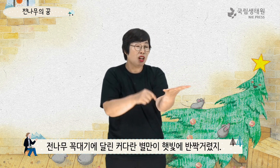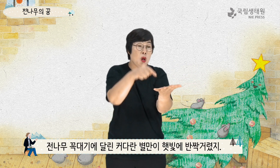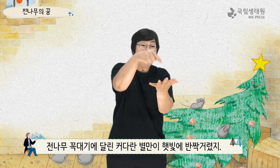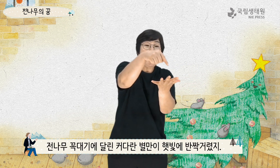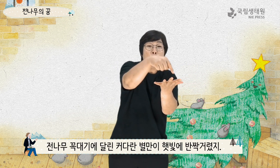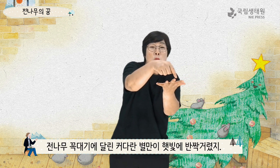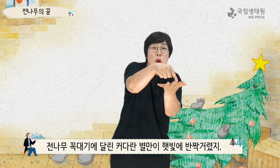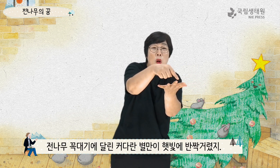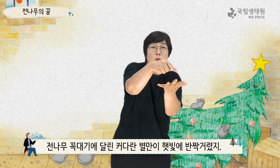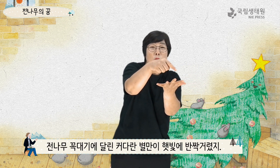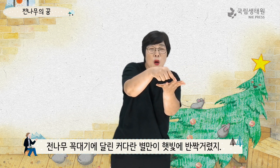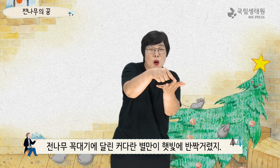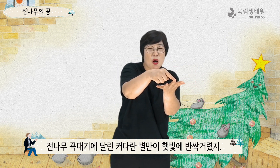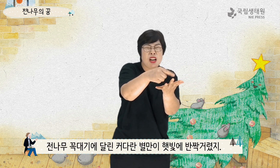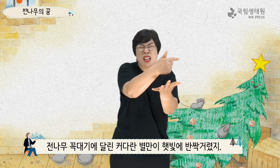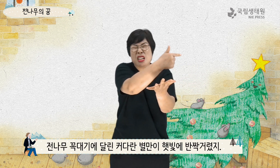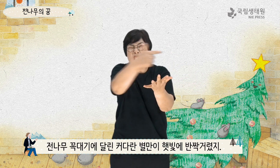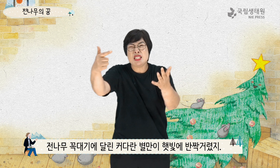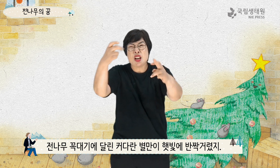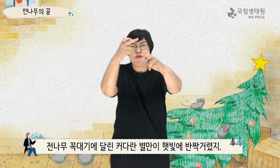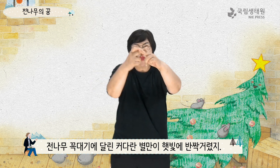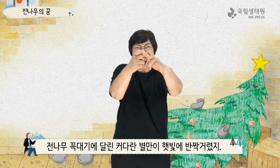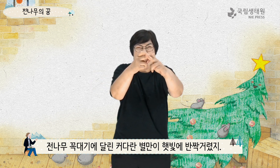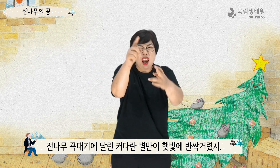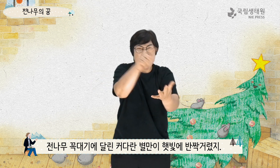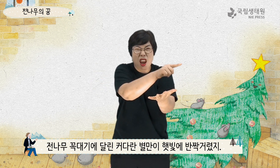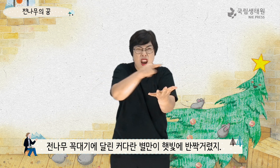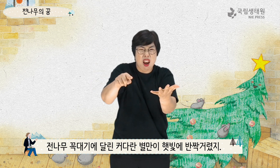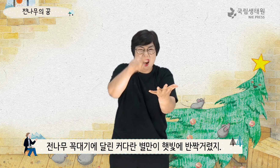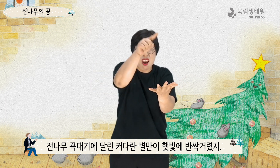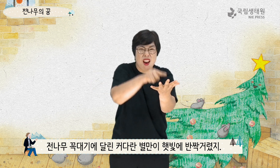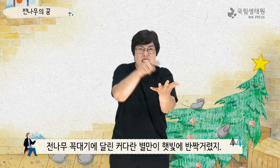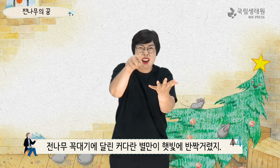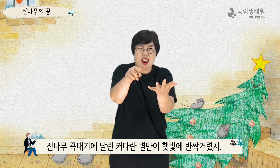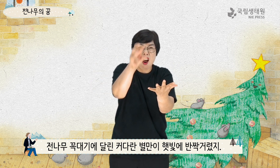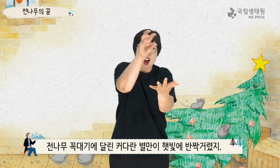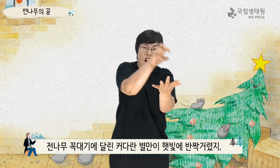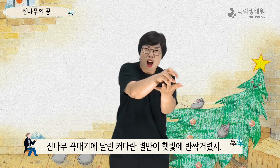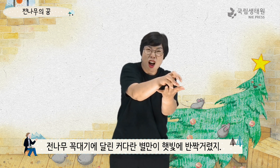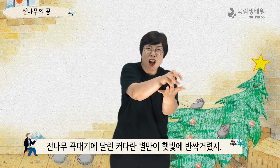전나무 꼭대기에 달린 커다란 별만이 햇빛에 반짝거렸지.